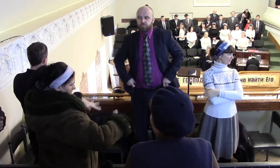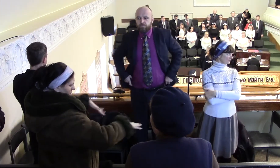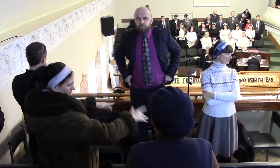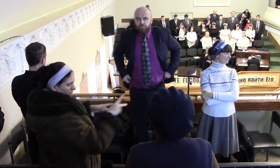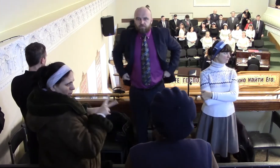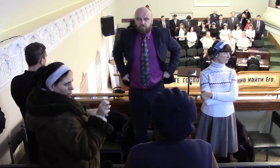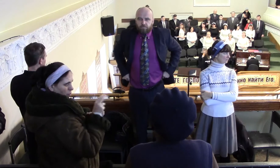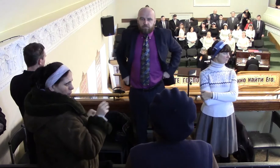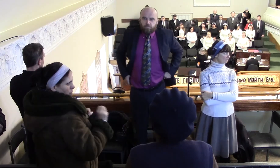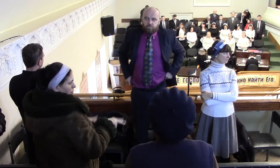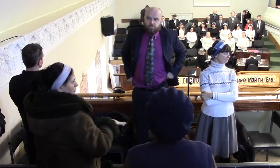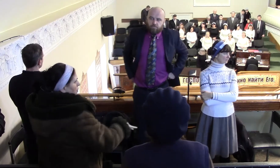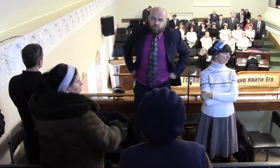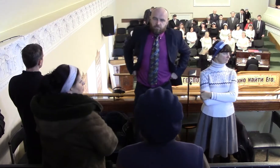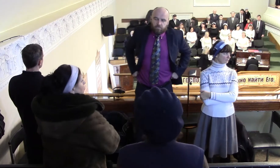жизнь святую и про Твою